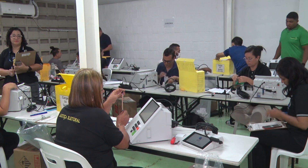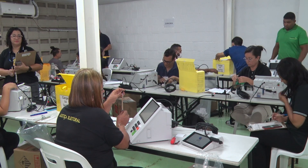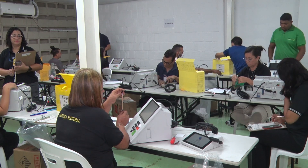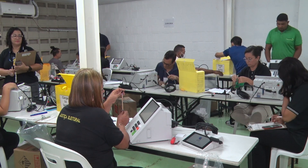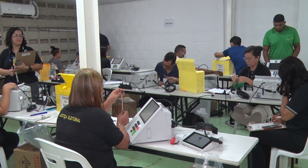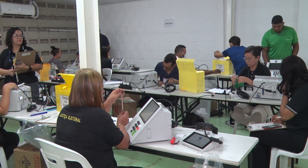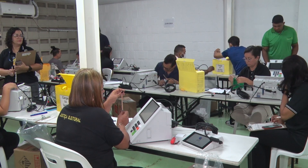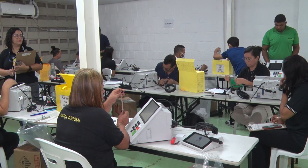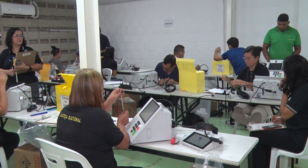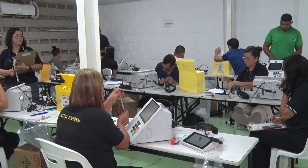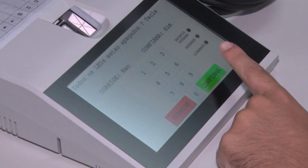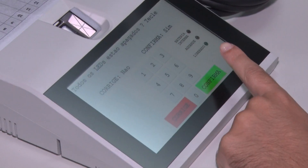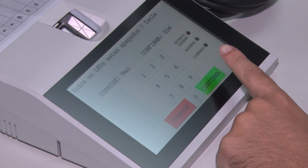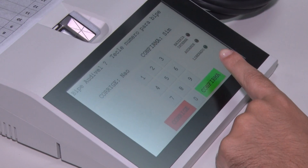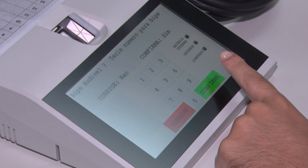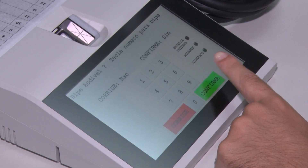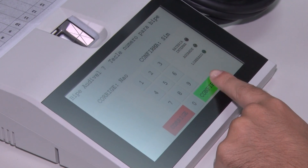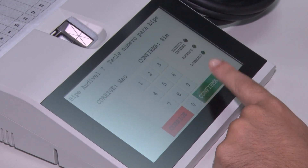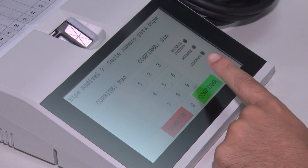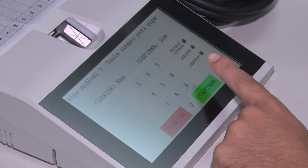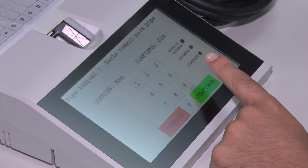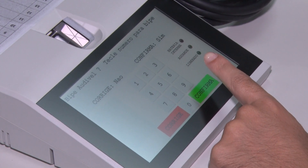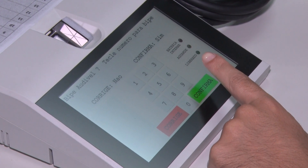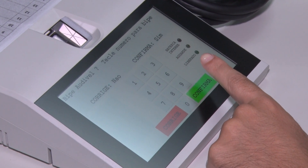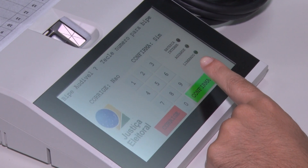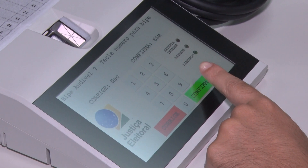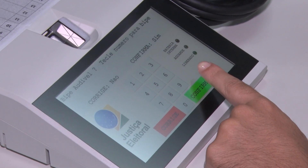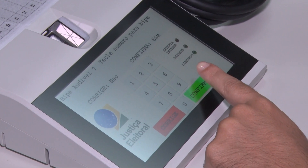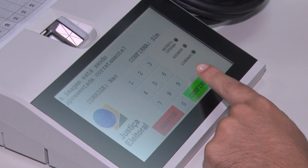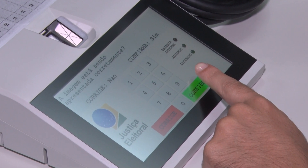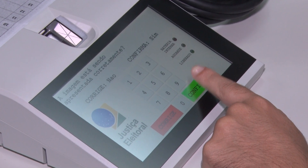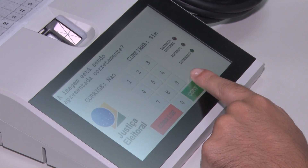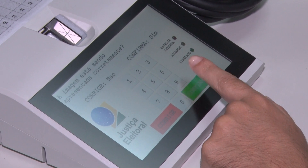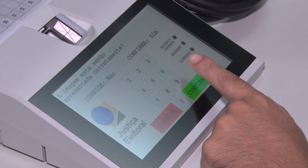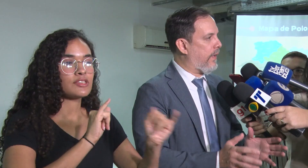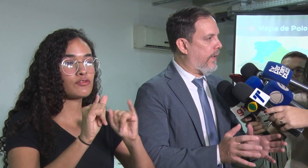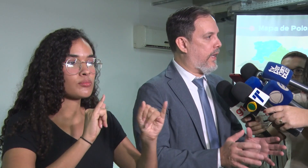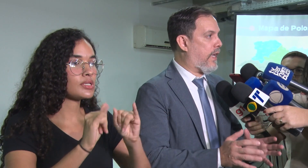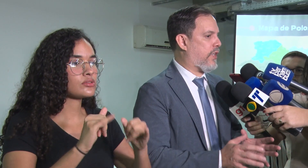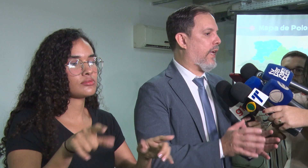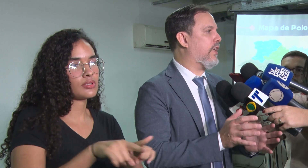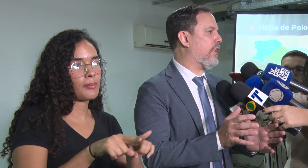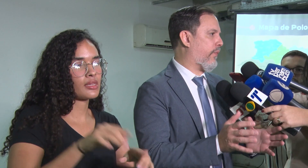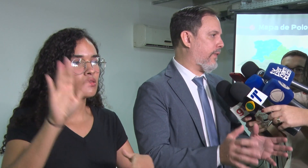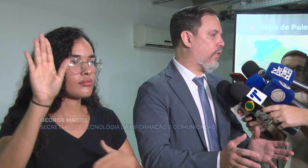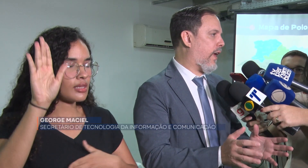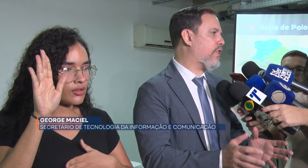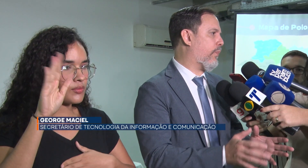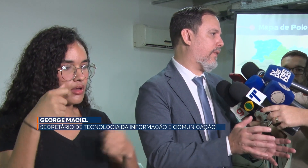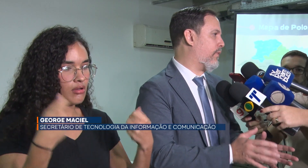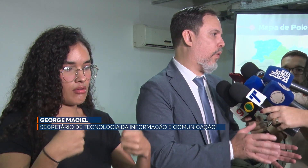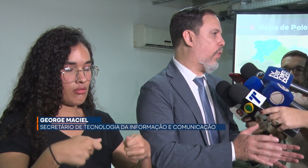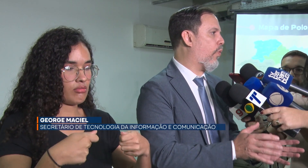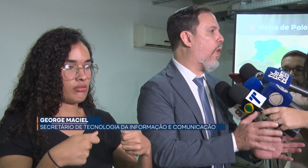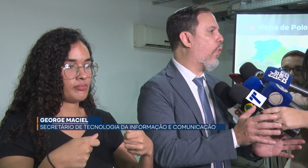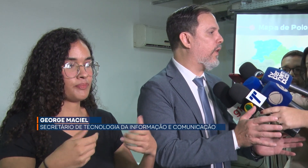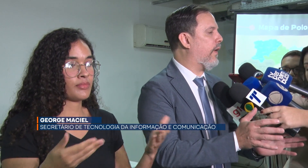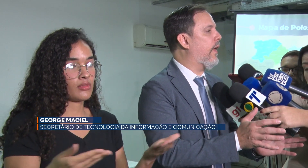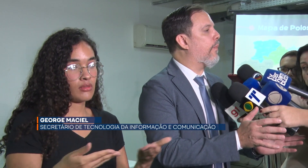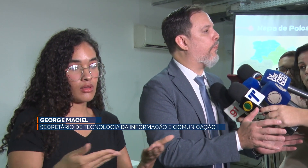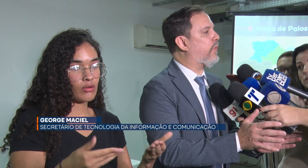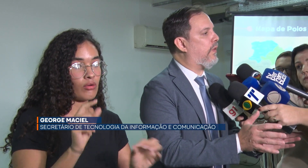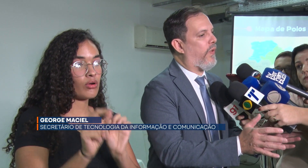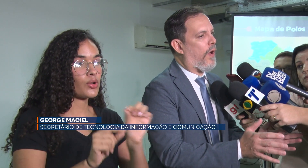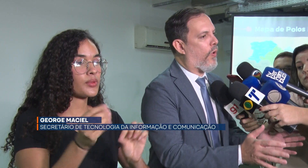Martín, no Recife, as urnas passaram por uma checagem minuciosa. Aqui a gente está fazendo teste, por exemplo, se alguma